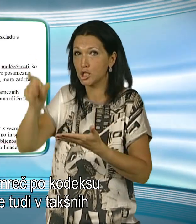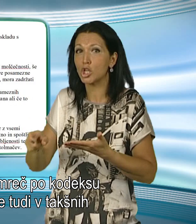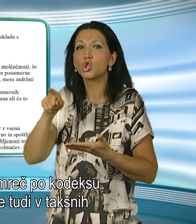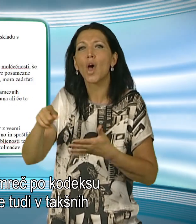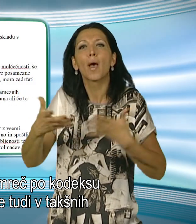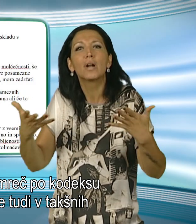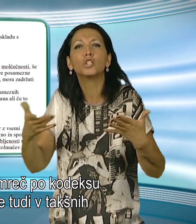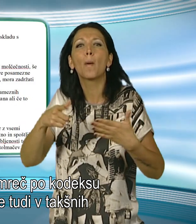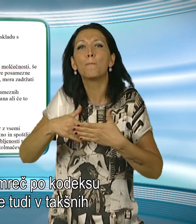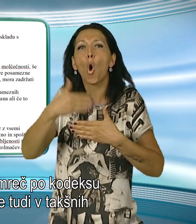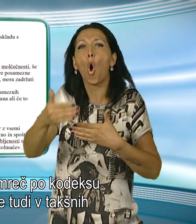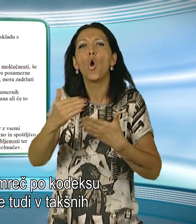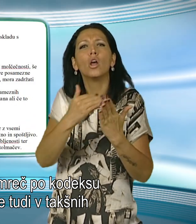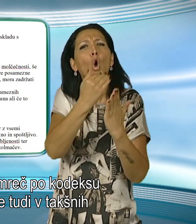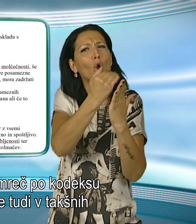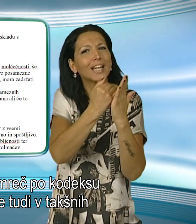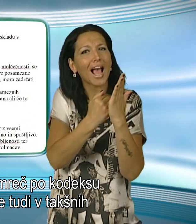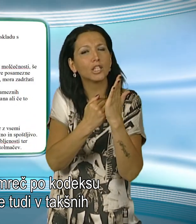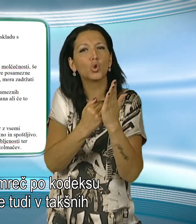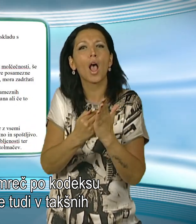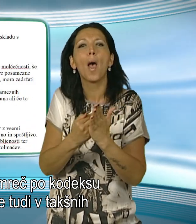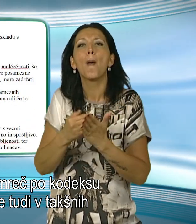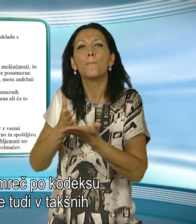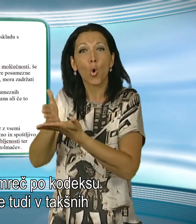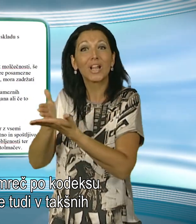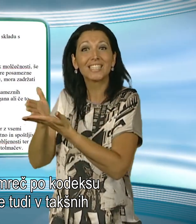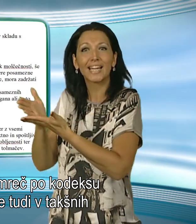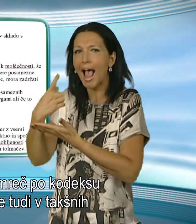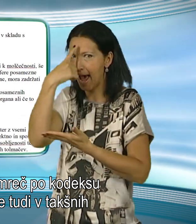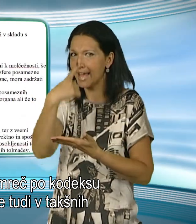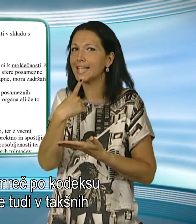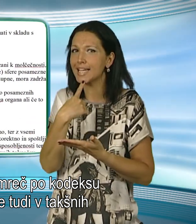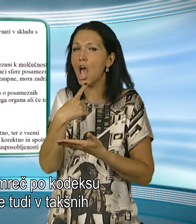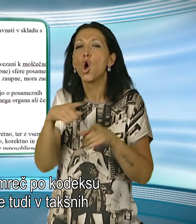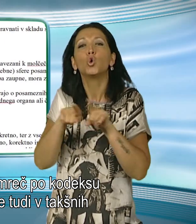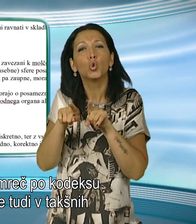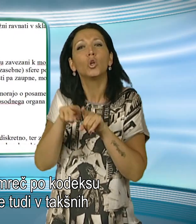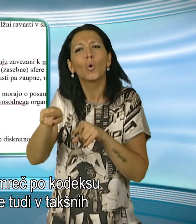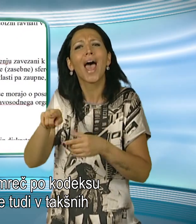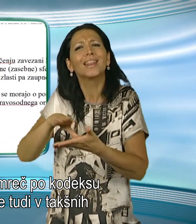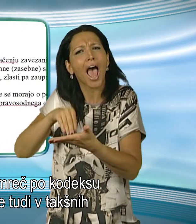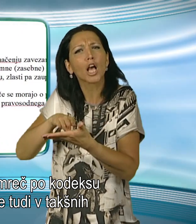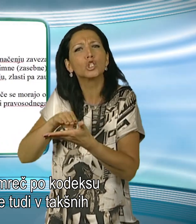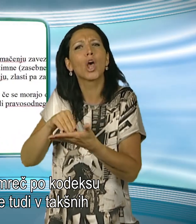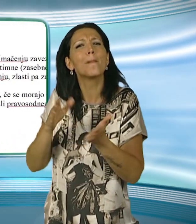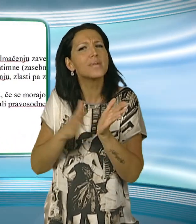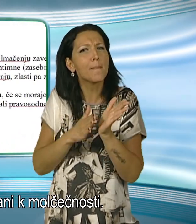Tolmači so namreč po kodeksu poklicne etike tudi v takšnih primerih zavezani k molčečnosti.